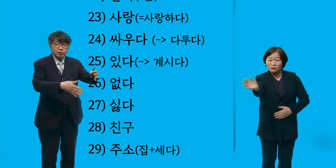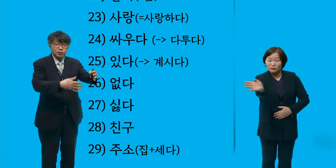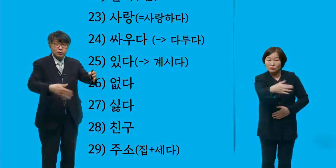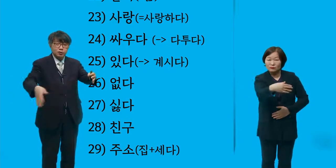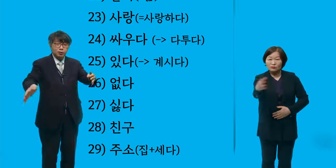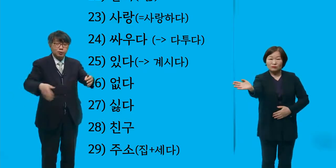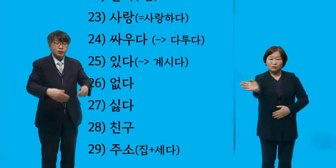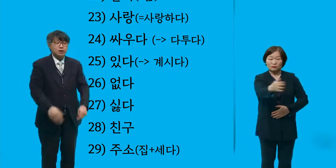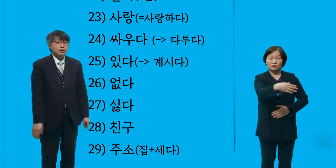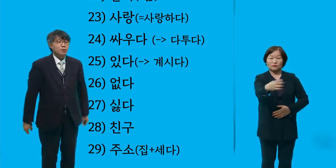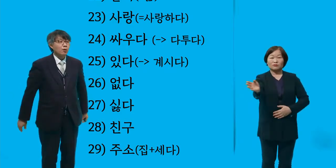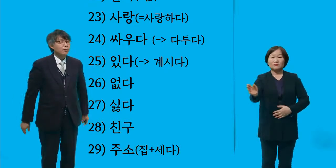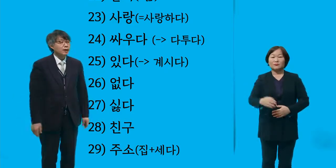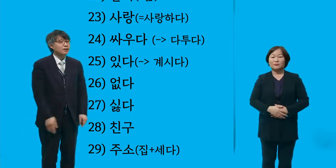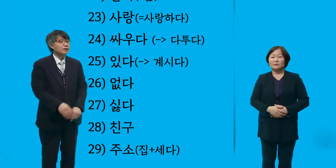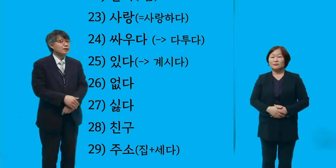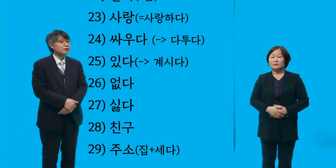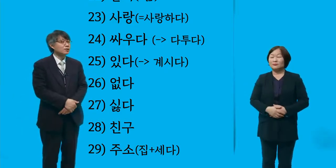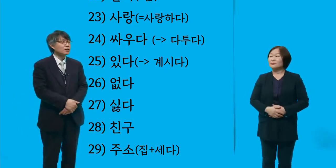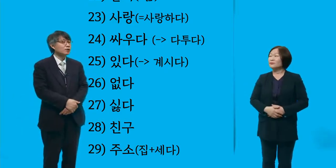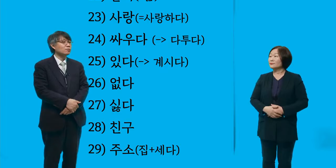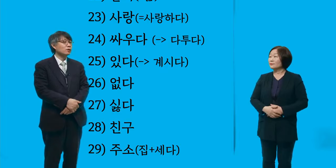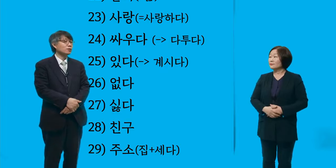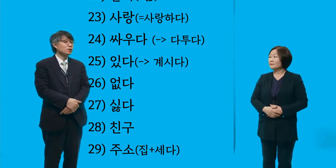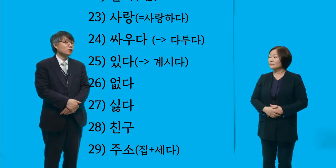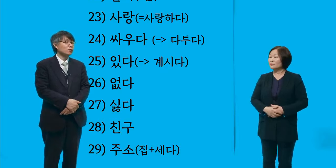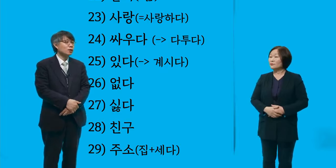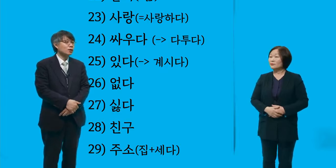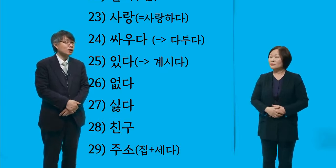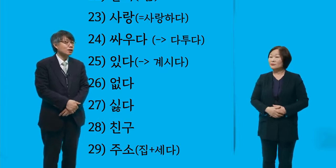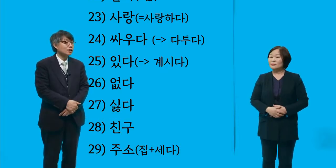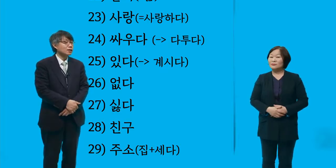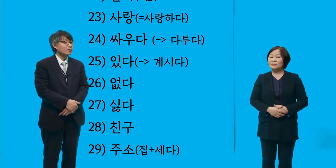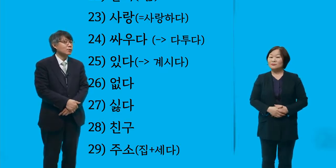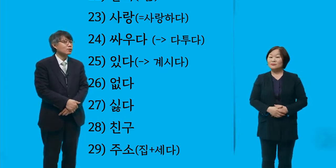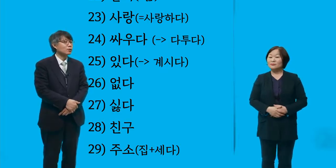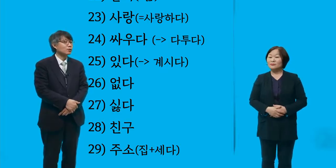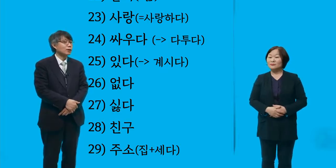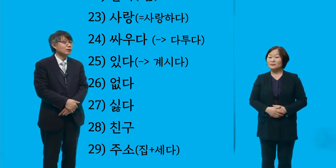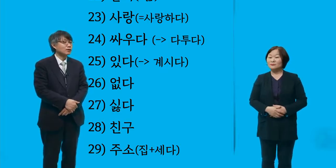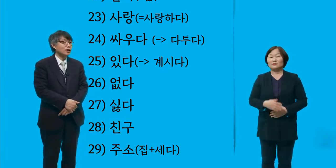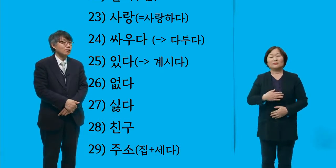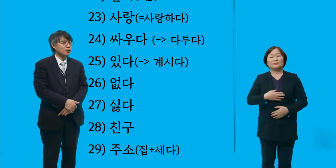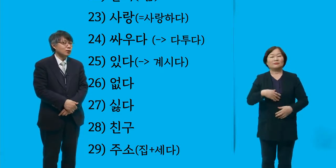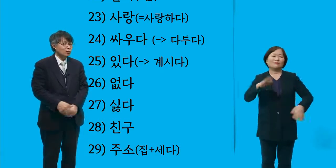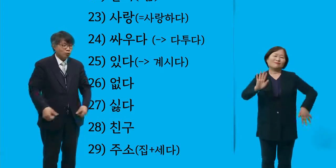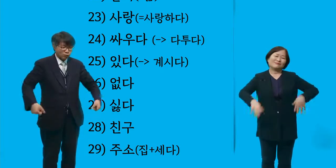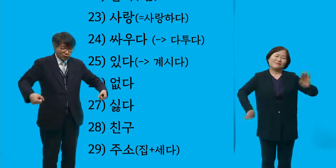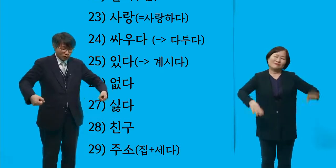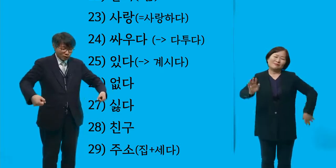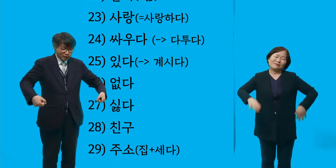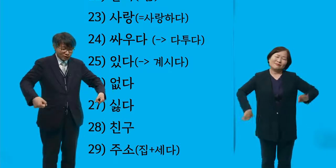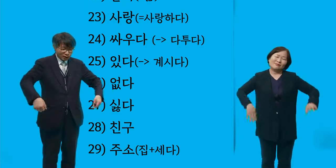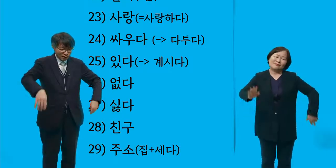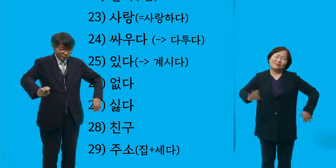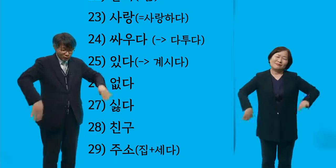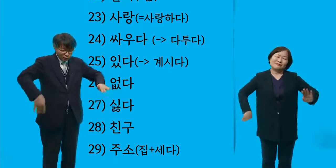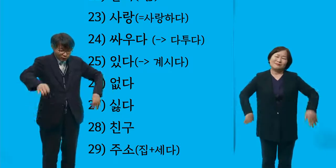수도 있고 뭐 예를 들면 이런 표현도 있습니다. 농인들이 나 빈손으로 왔어 이렇게 하면 손 무겁게 들고 와야 되는데 빈손으로